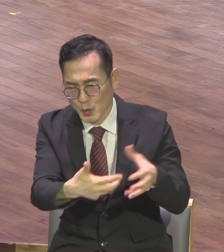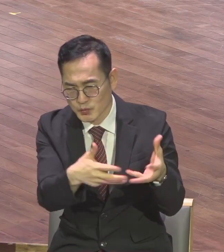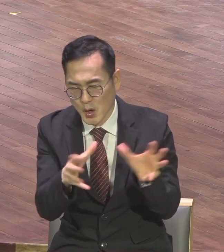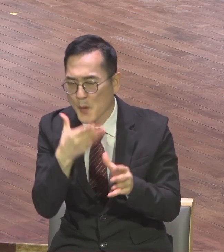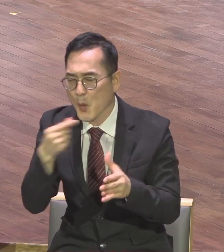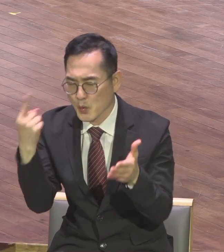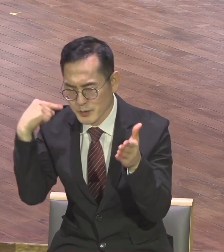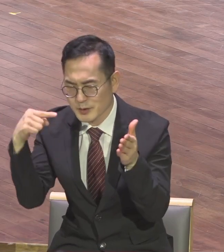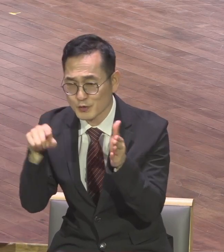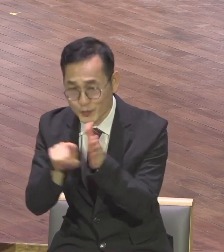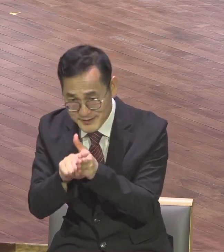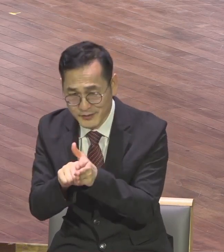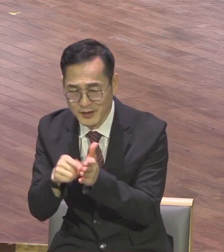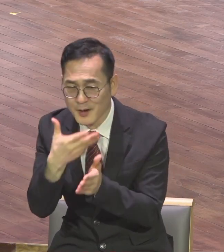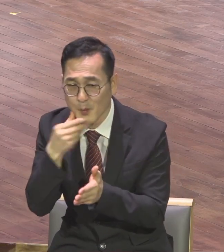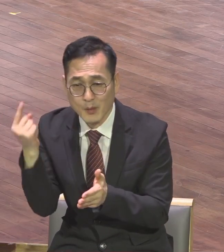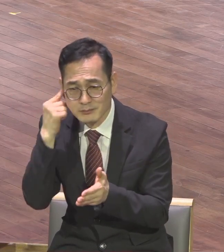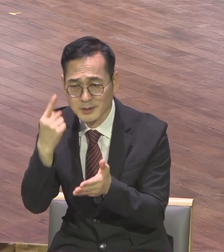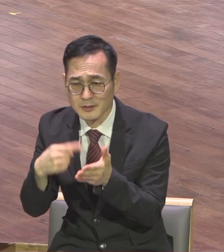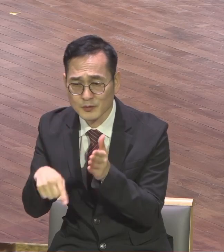우리가 헌신하자